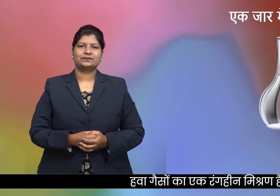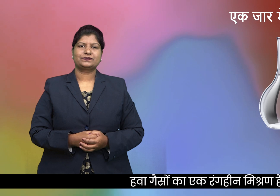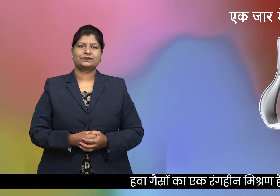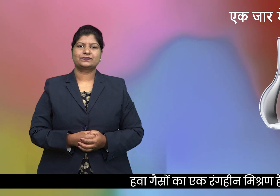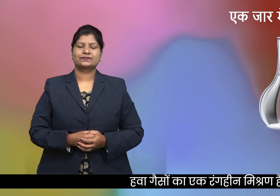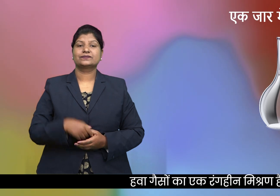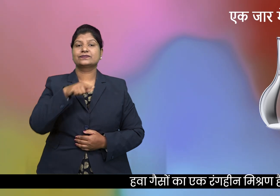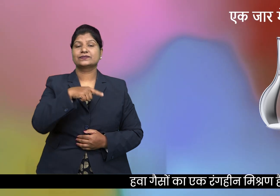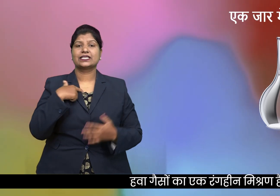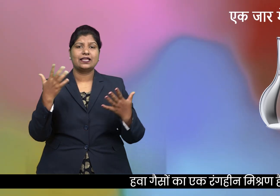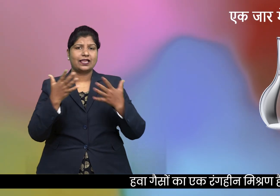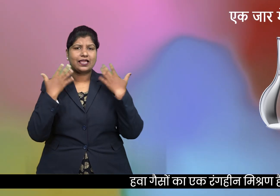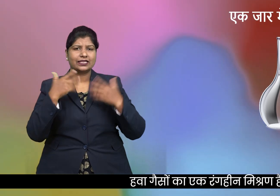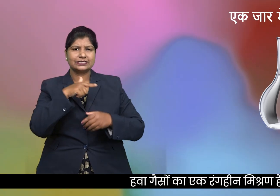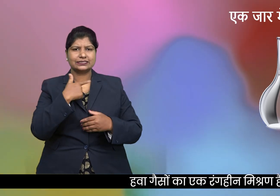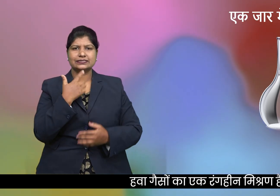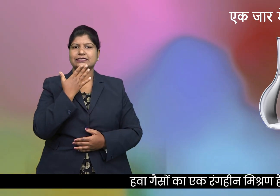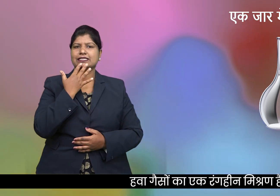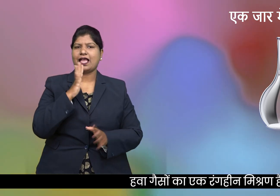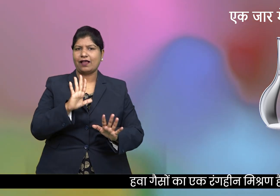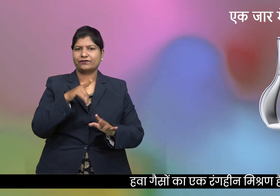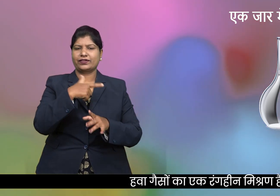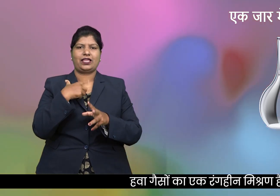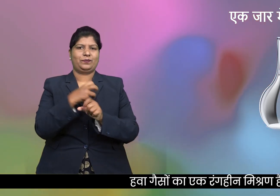हवा गैसों का एक रंगहीन मिश्रण है।